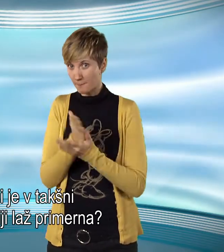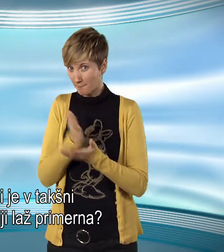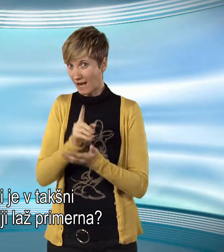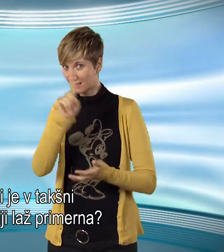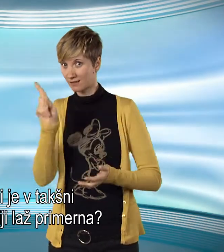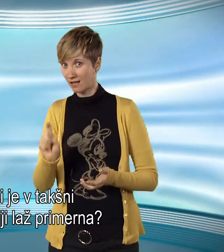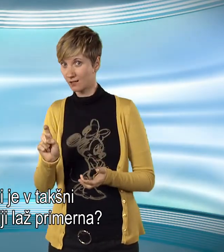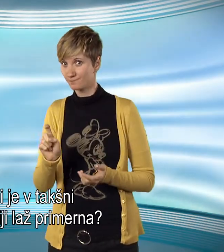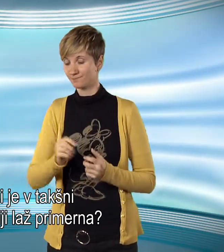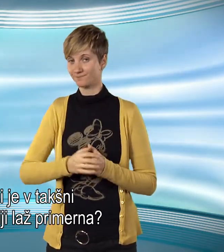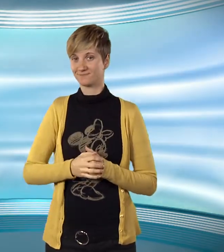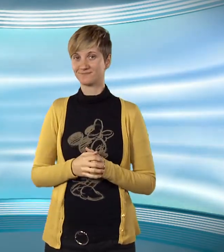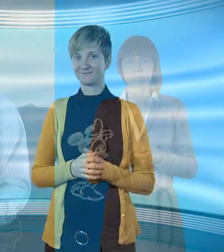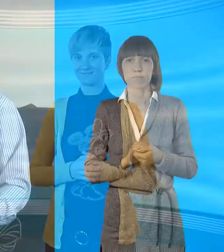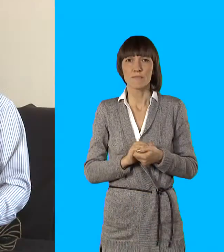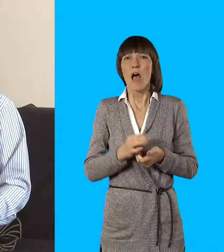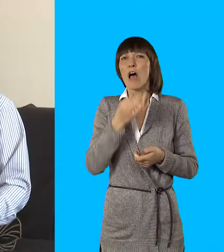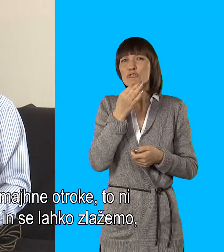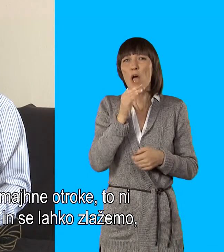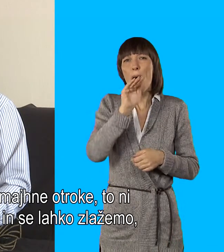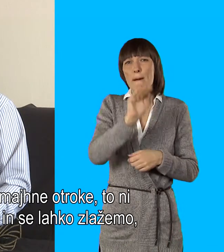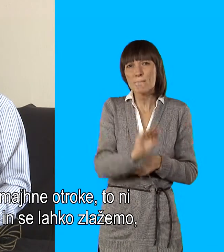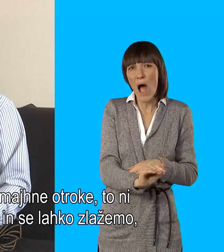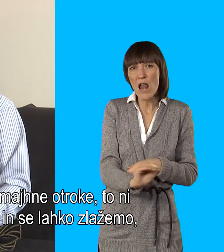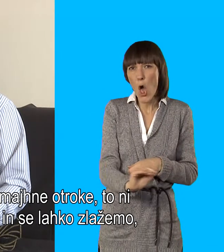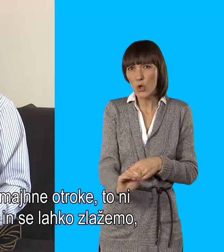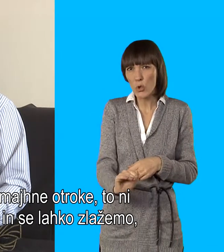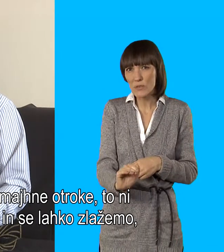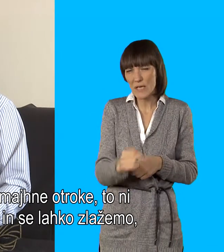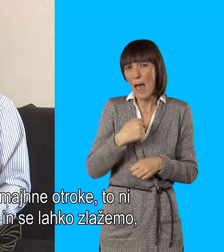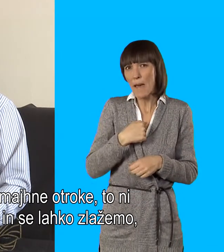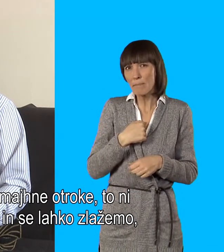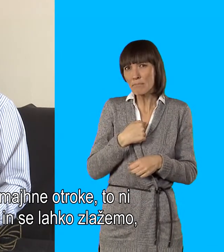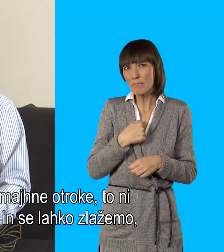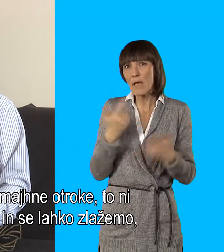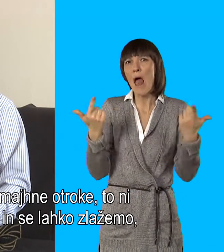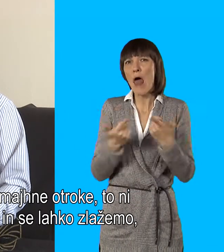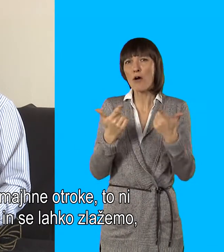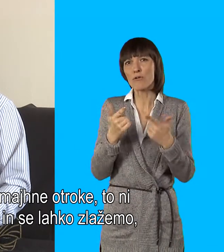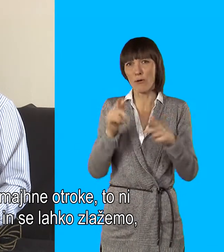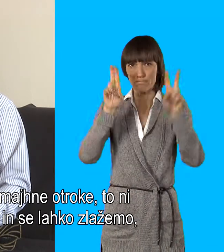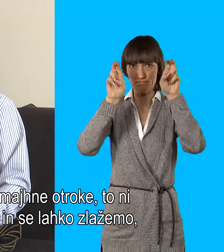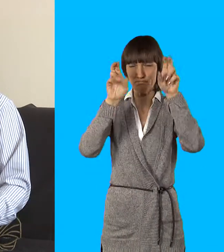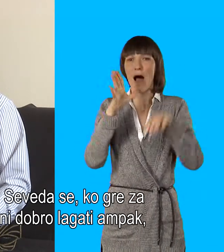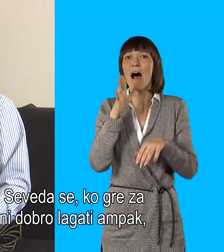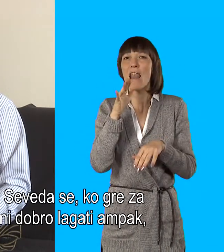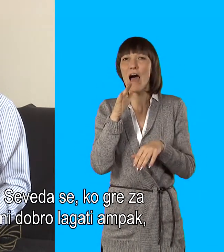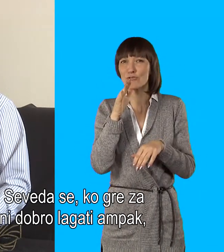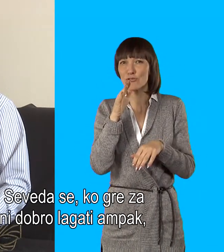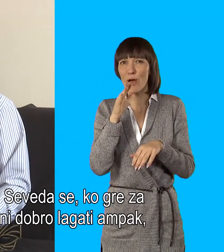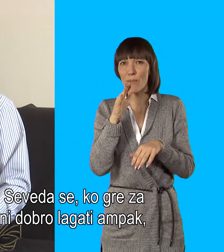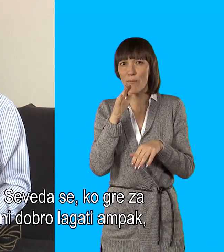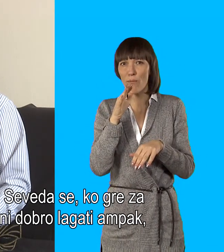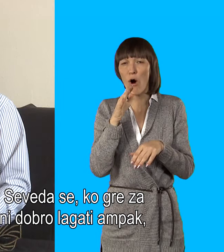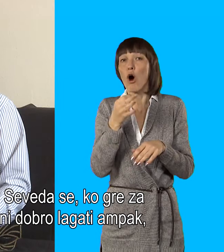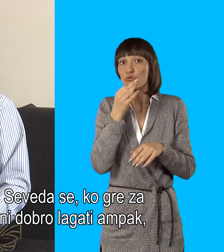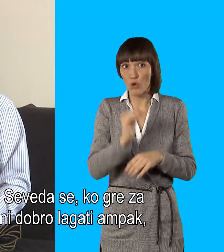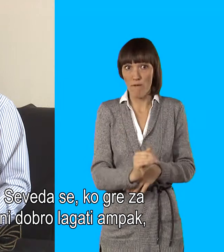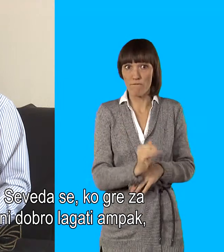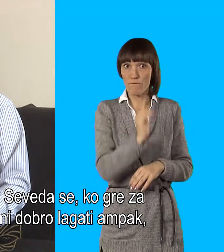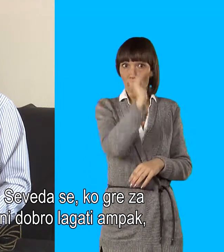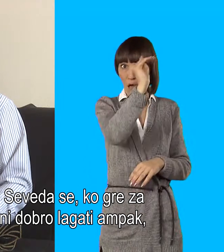način pravzaprav otroku sporočajo, da to, kar čuti, ni v redu. Otrok pa čuti nekaj, kar